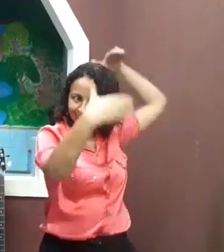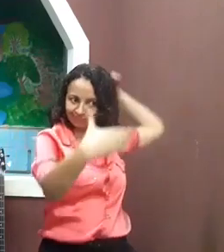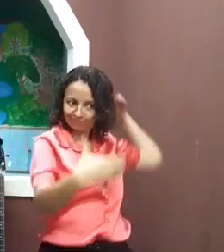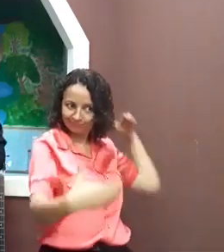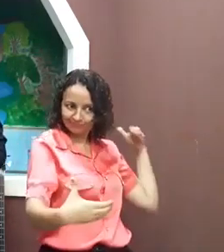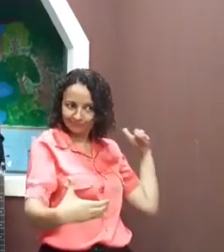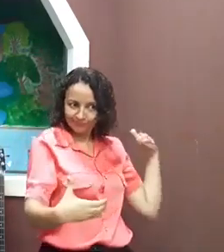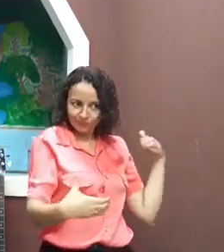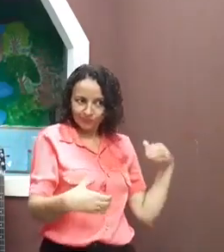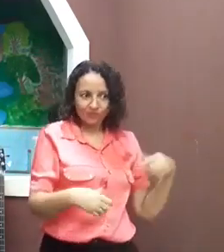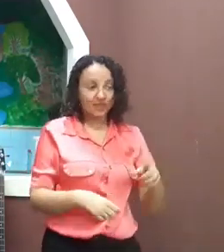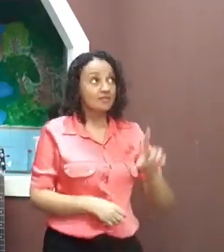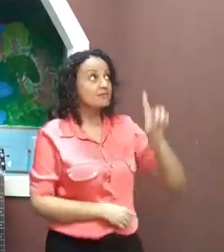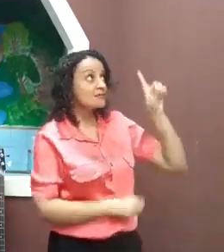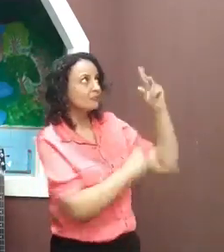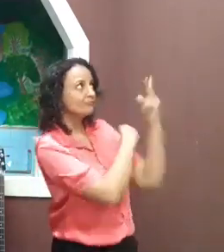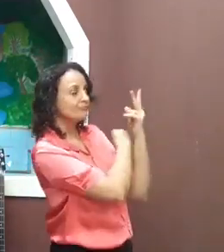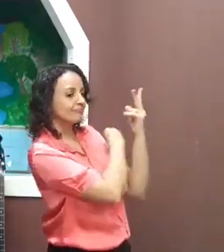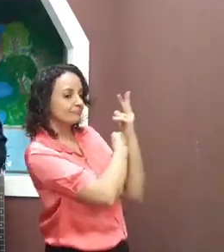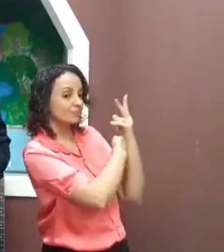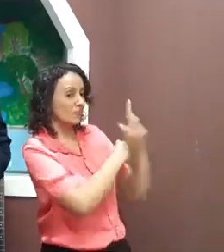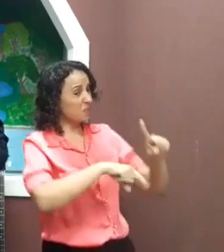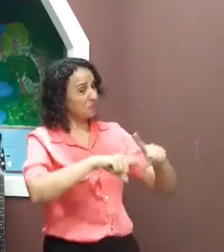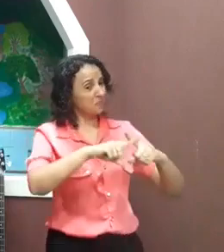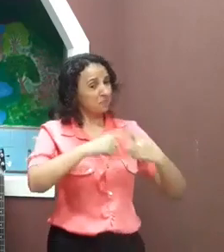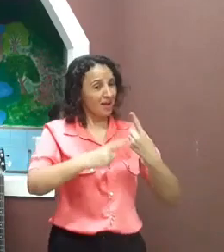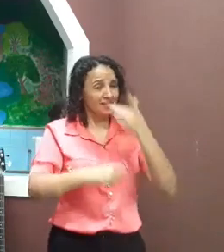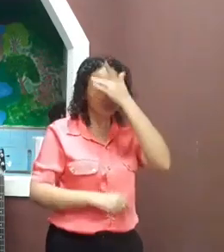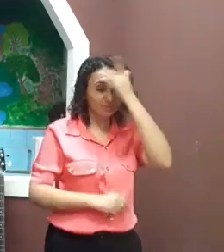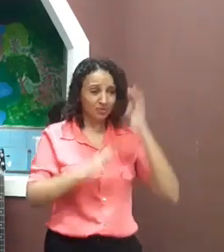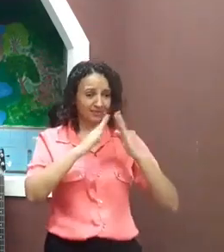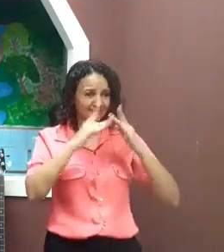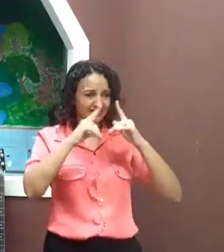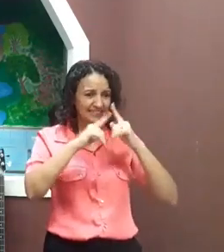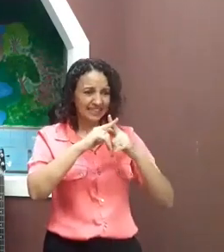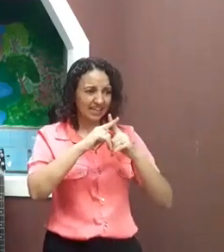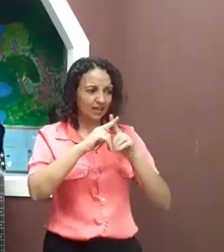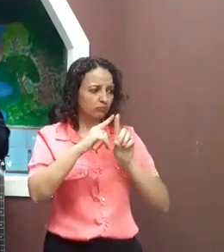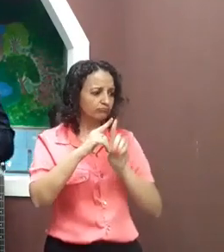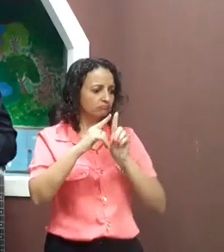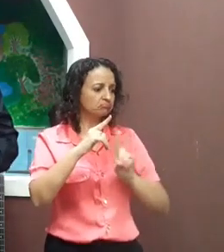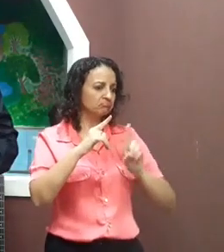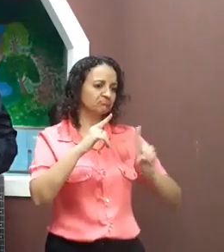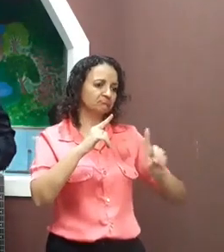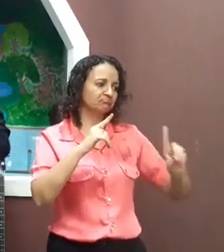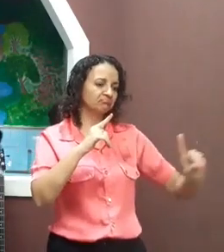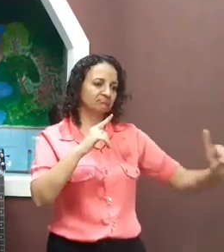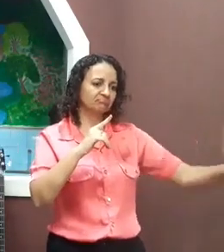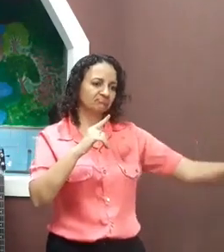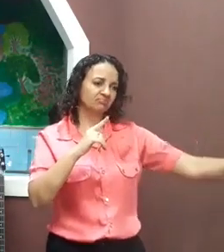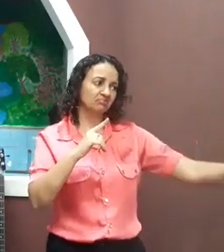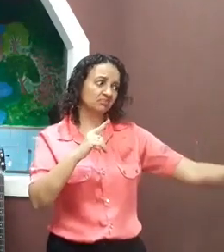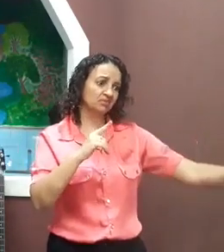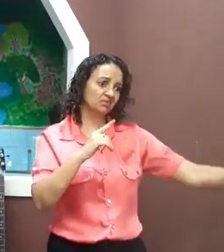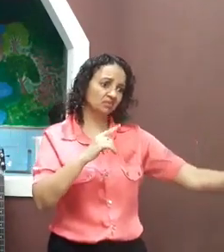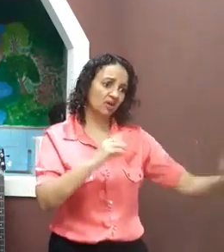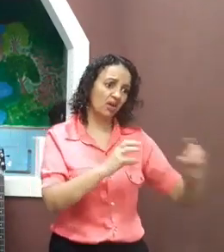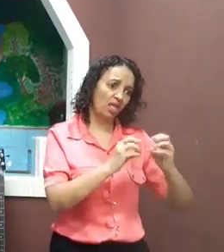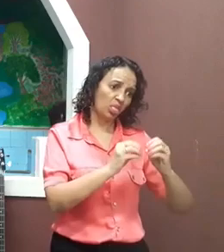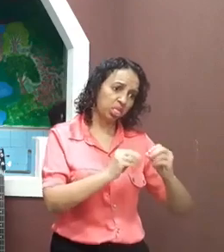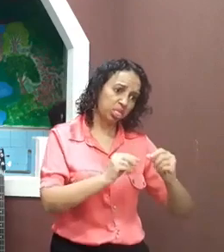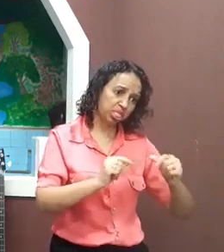da igreja, quando você abandona o corpo de Cristo, quando você deixa de ser igreja, quando eu falo sair da igreja,